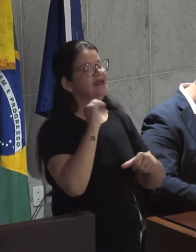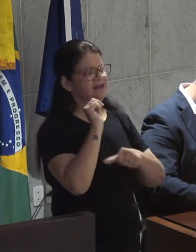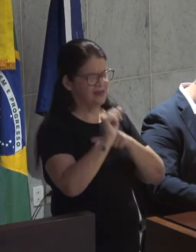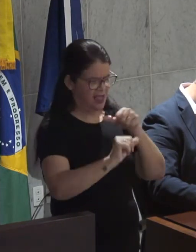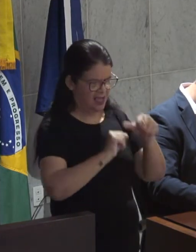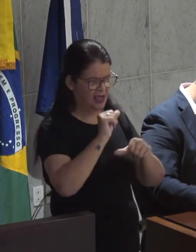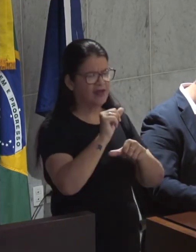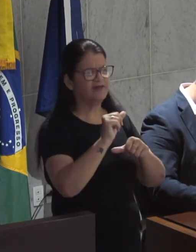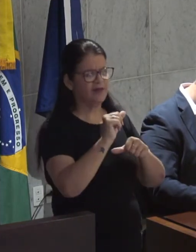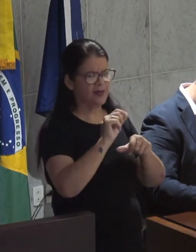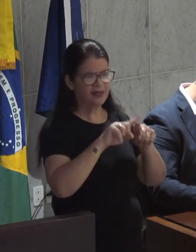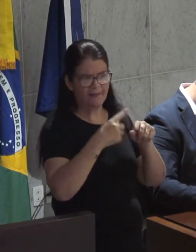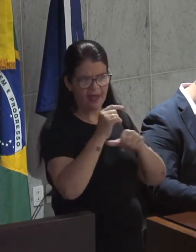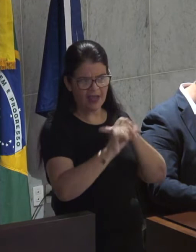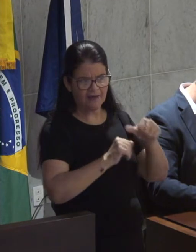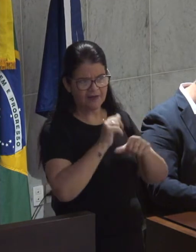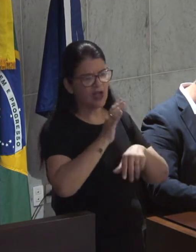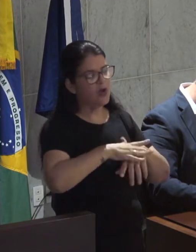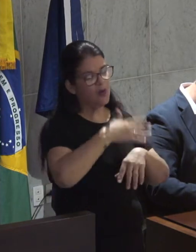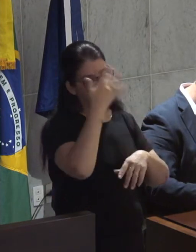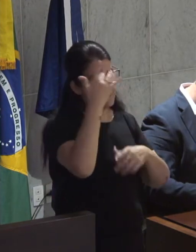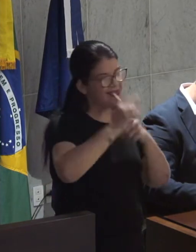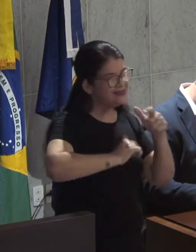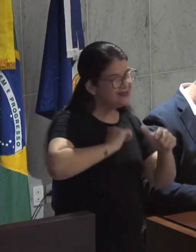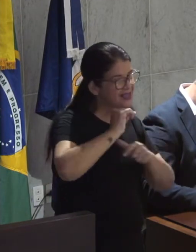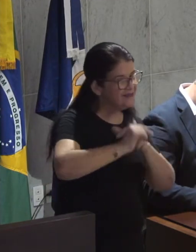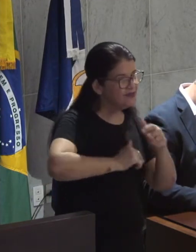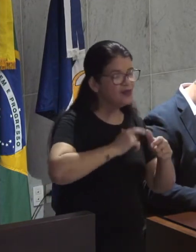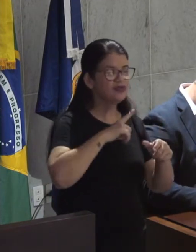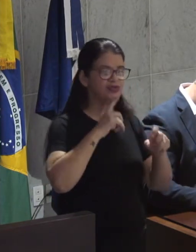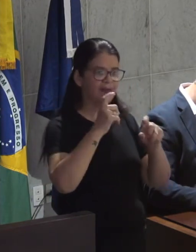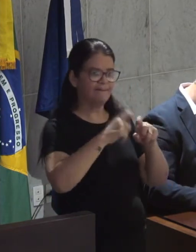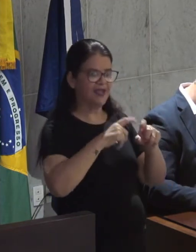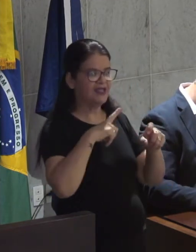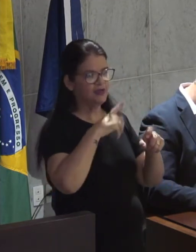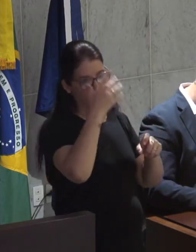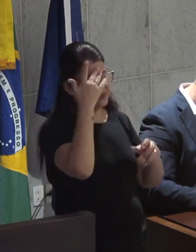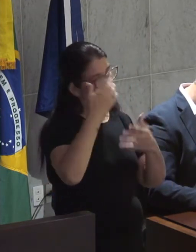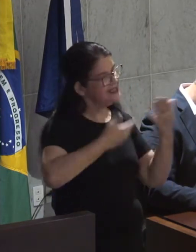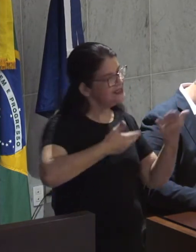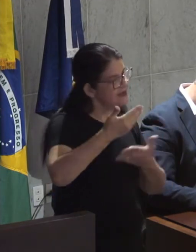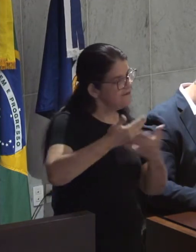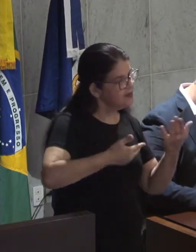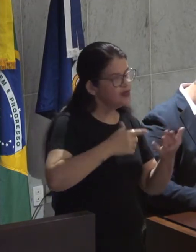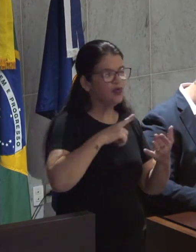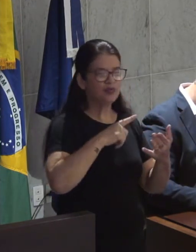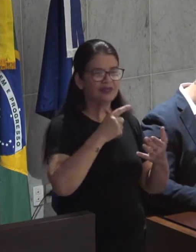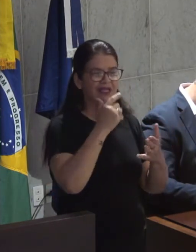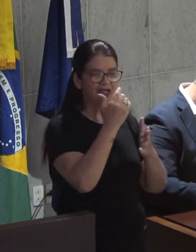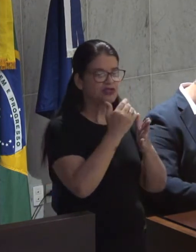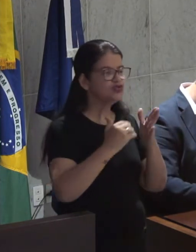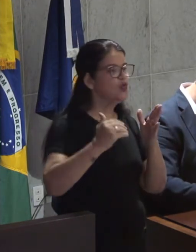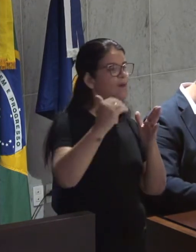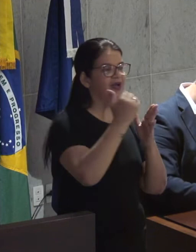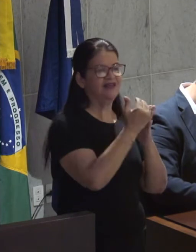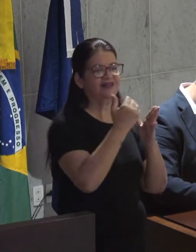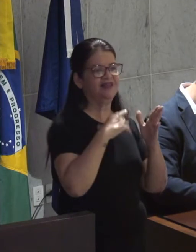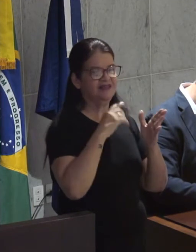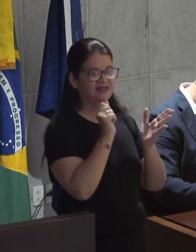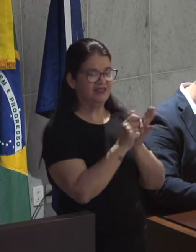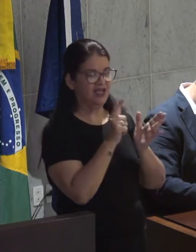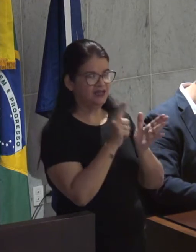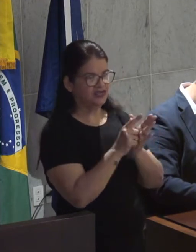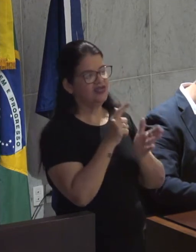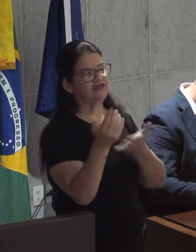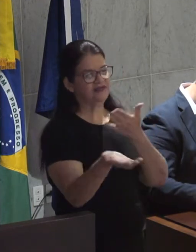mas reformada com mais servidores. Ter médico, ter servidor, ter superintendência, agência atendendo